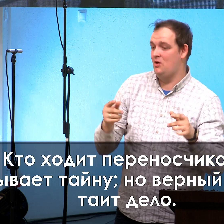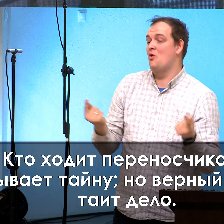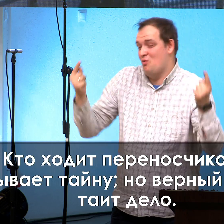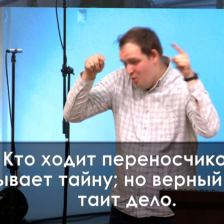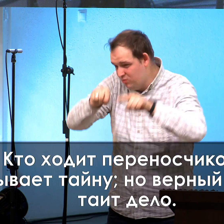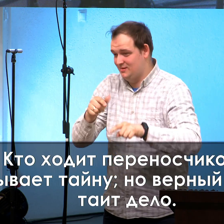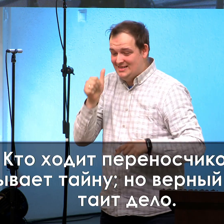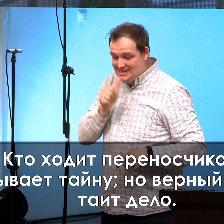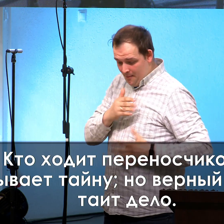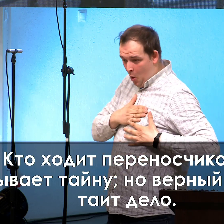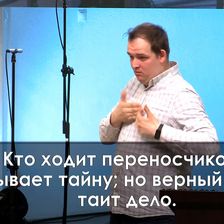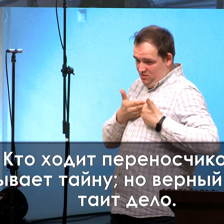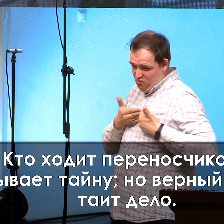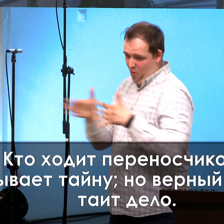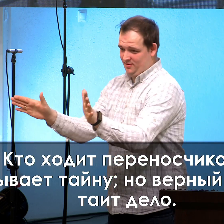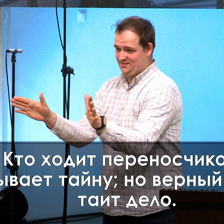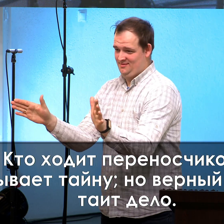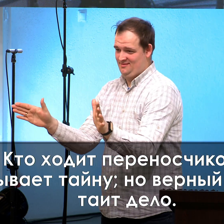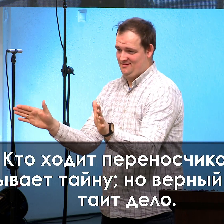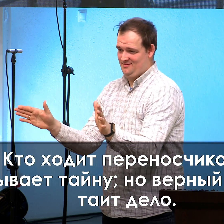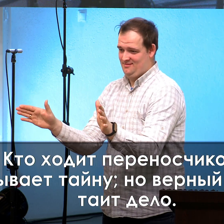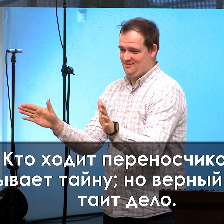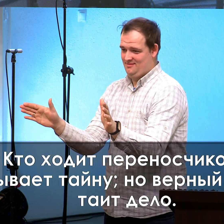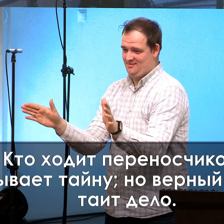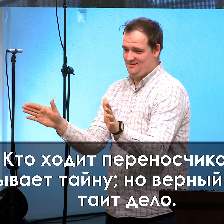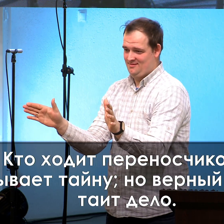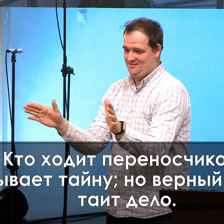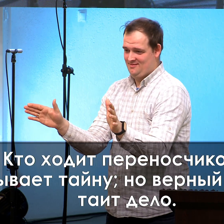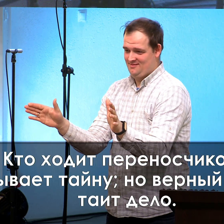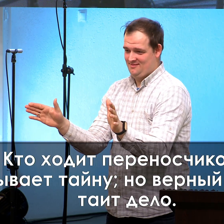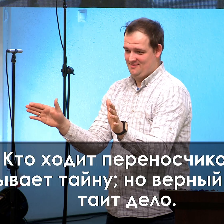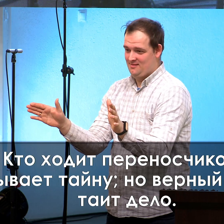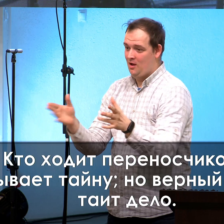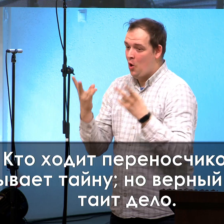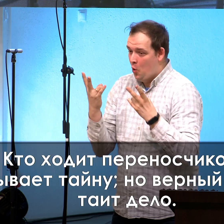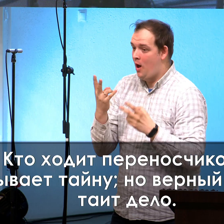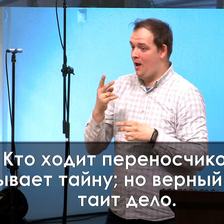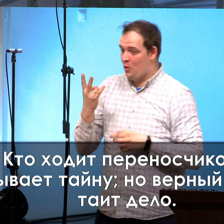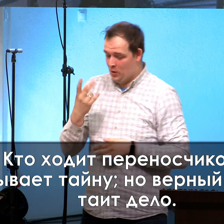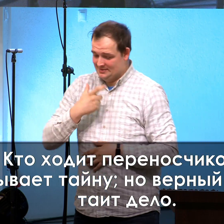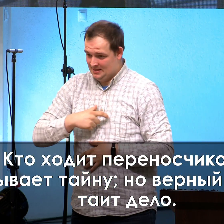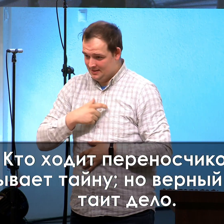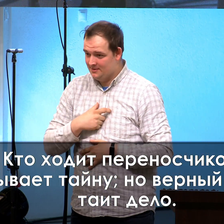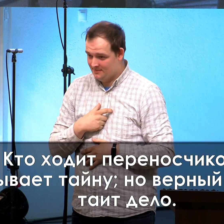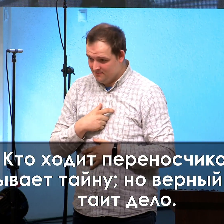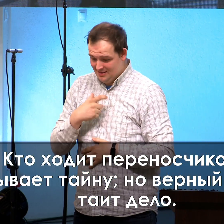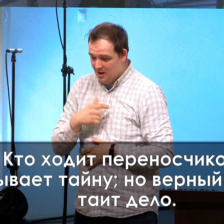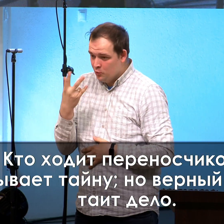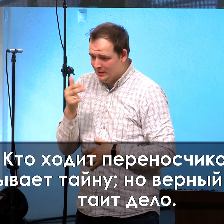не умеет хранить тайну, он открывает свое сердце и вот эту расливает эту